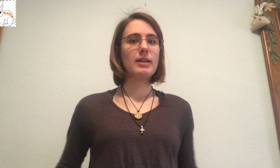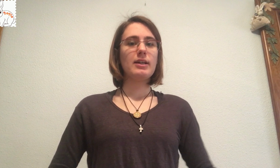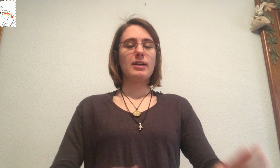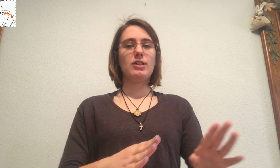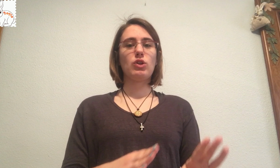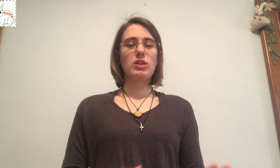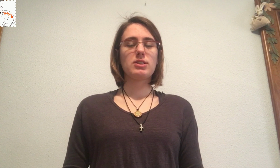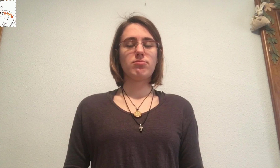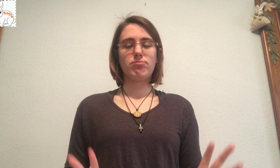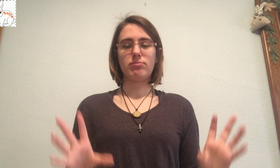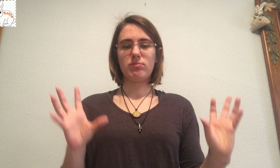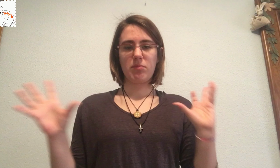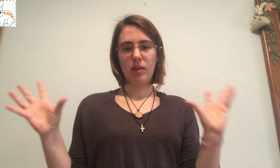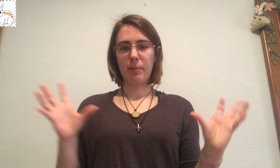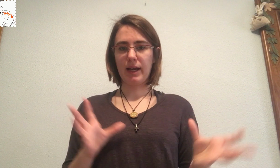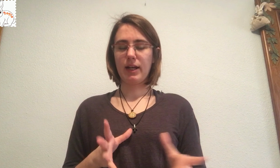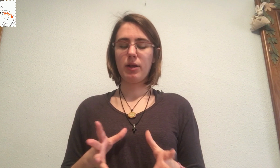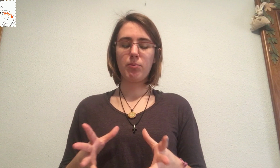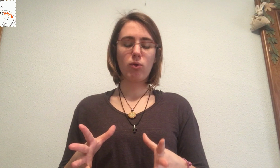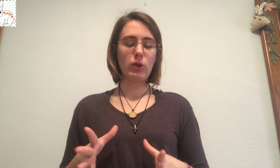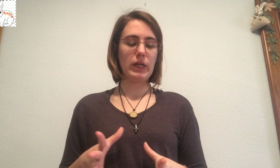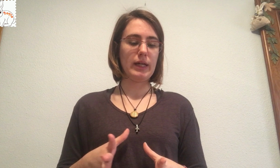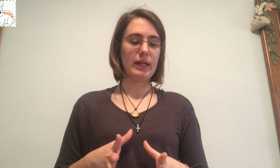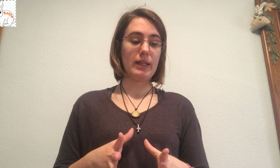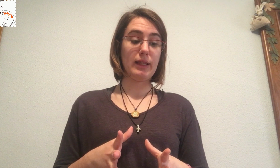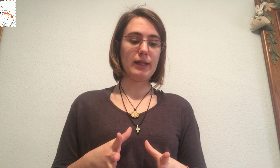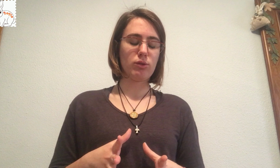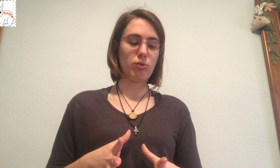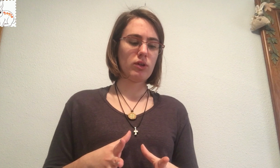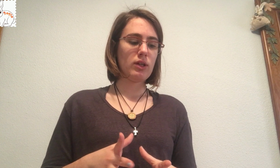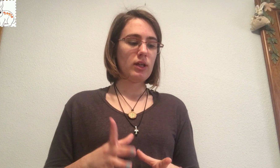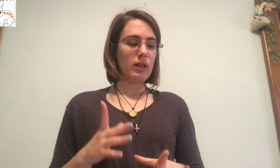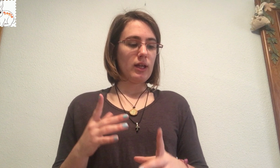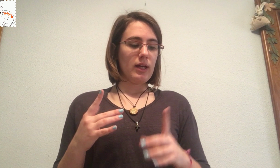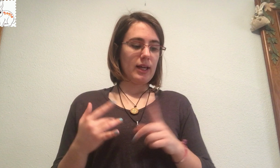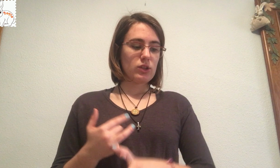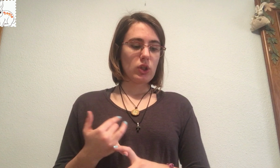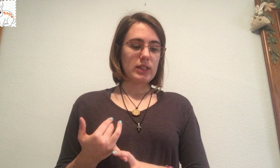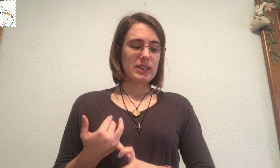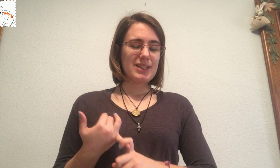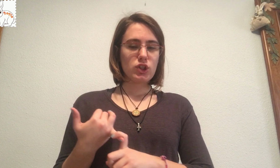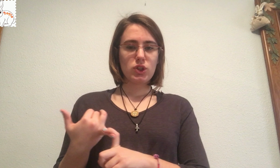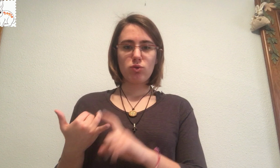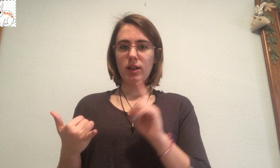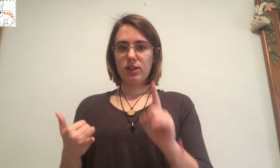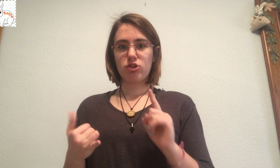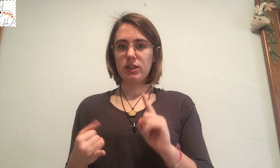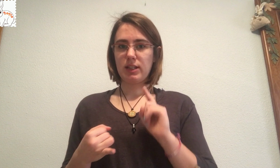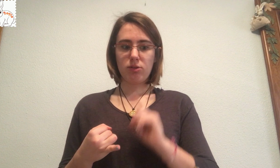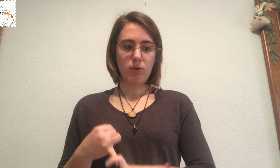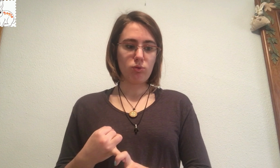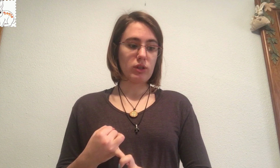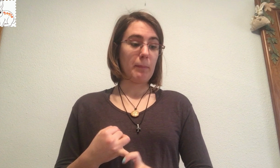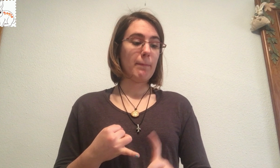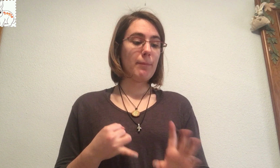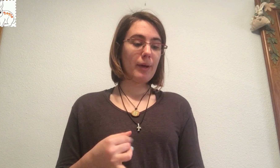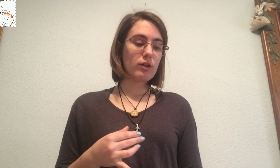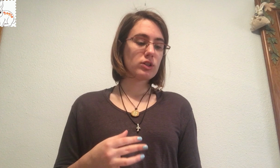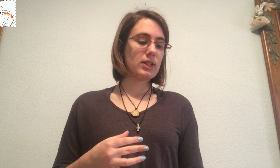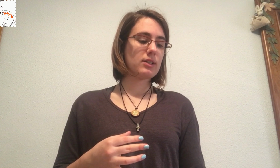Entonces Me genera ahí un poco De inquietud Entonces Eso es una de las cosas Que no me gusta Pero sí que